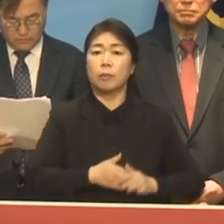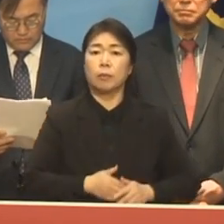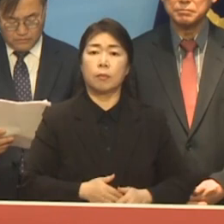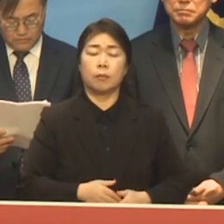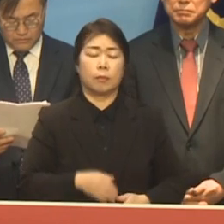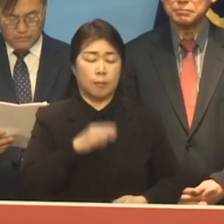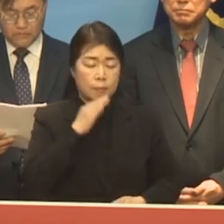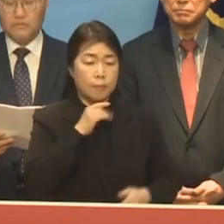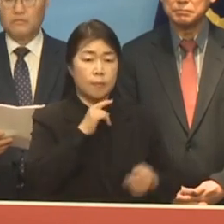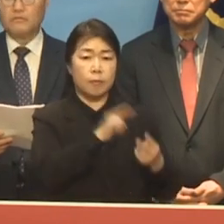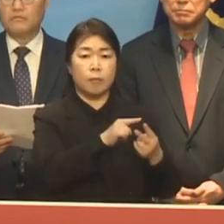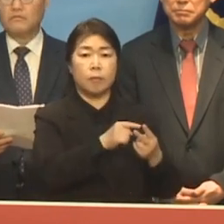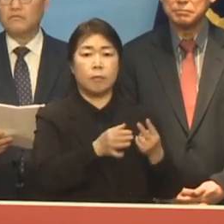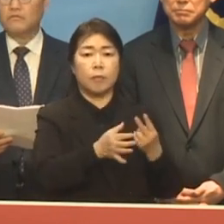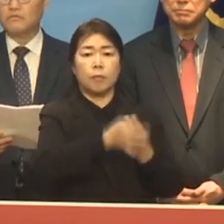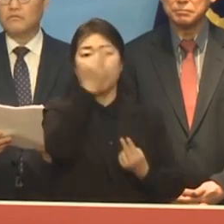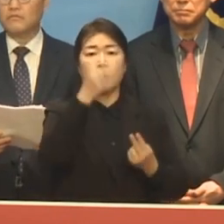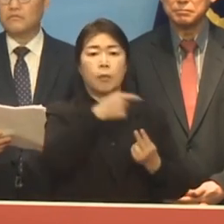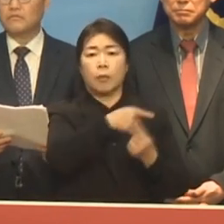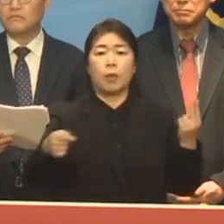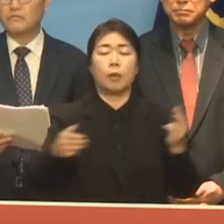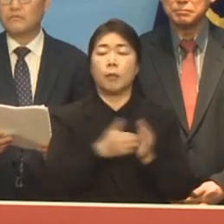처참하게 처형당했습니다.